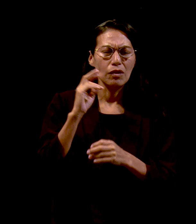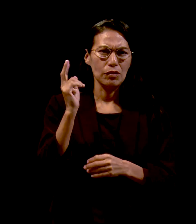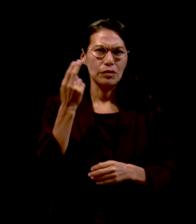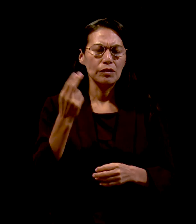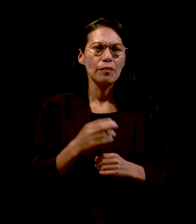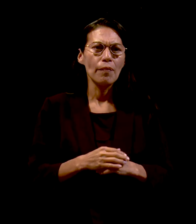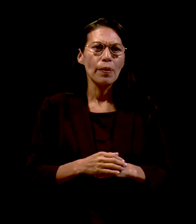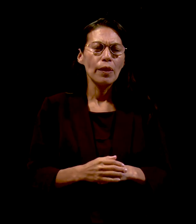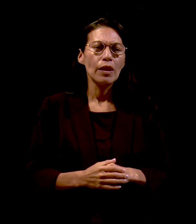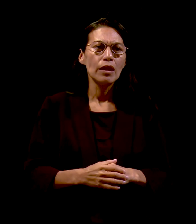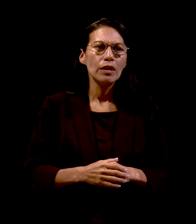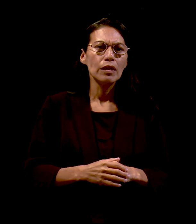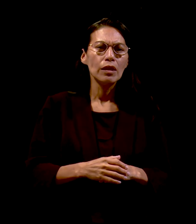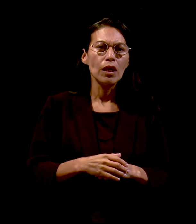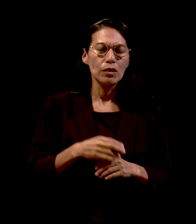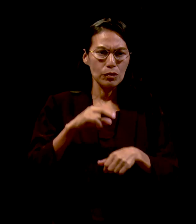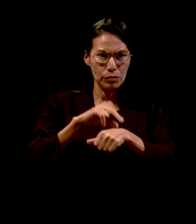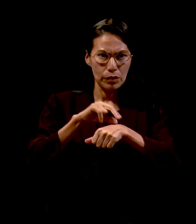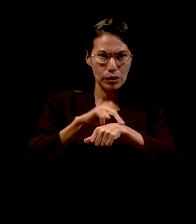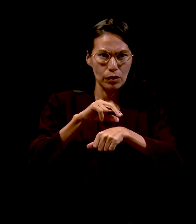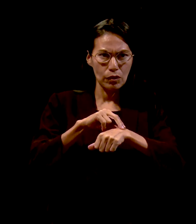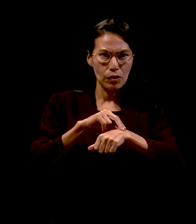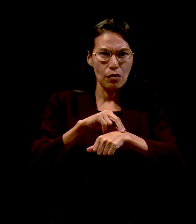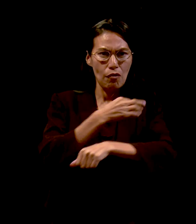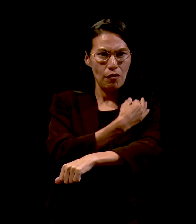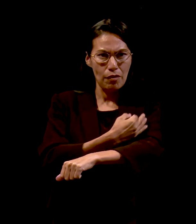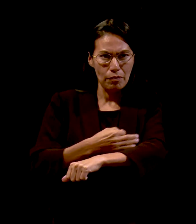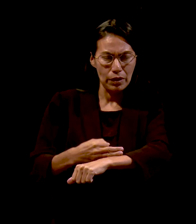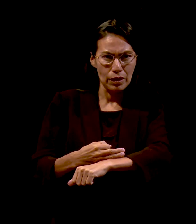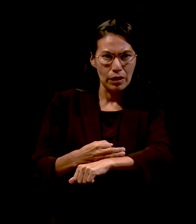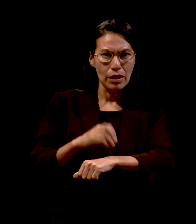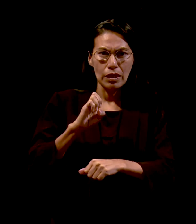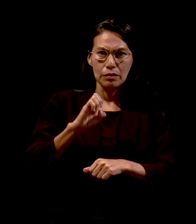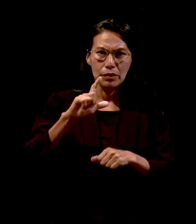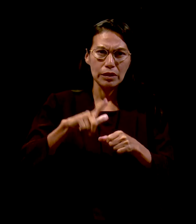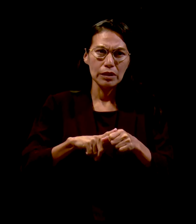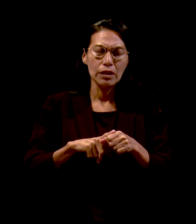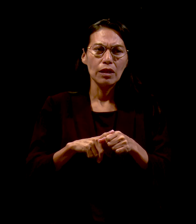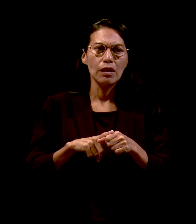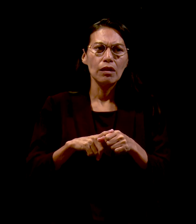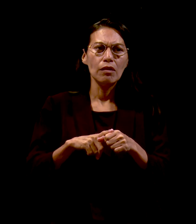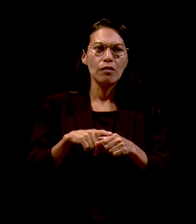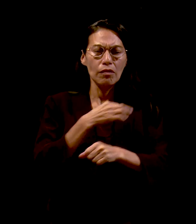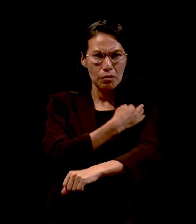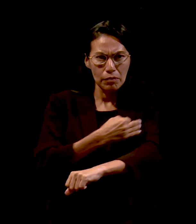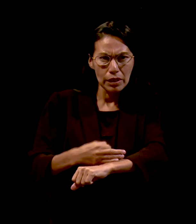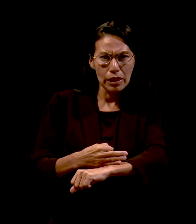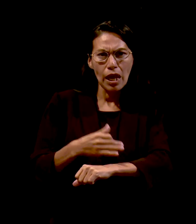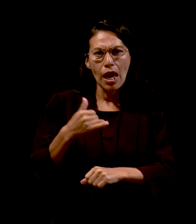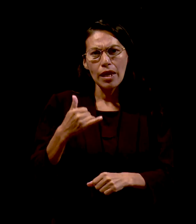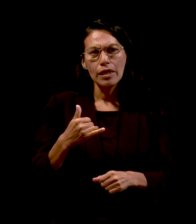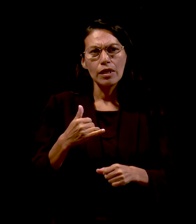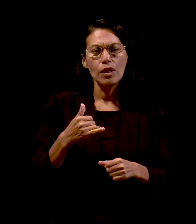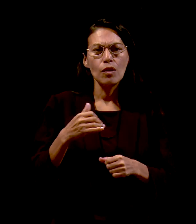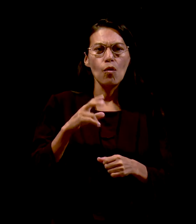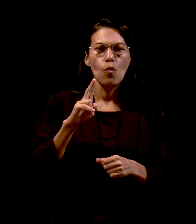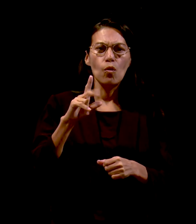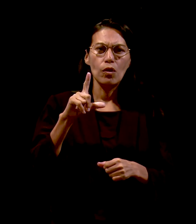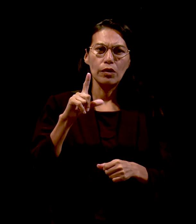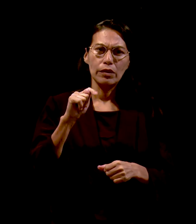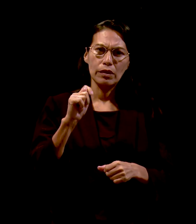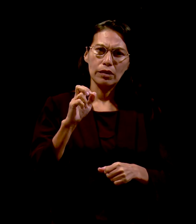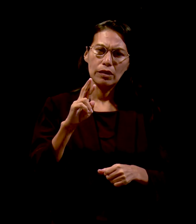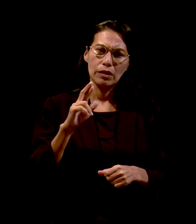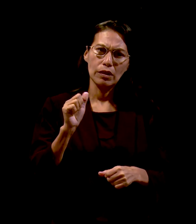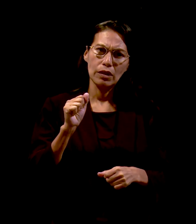profesión es médico soy médico con especialidad en medicina familiar y en ultrasonido diagnóstico pero hace unos